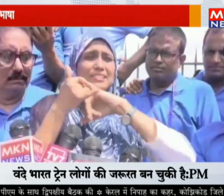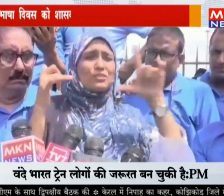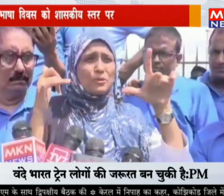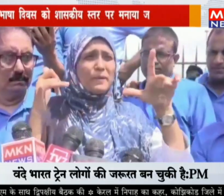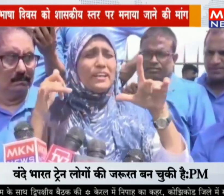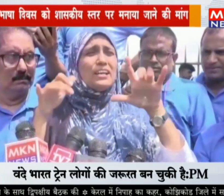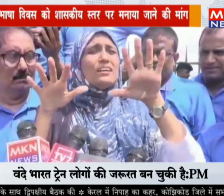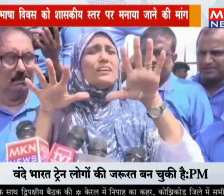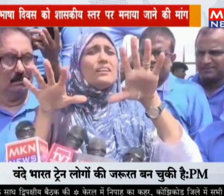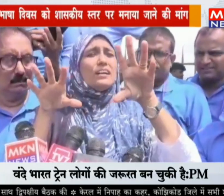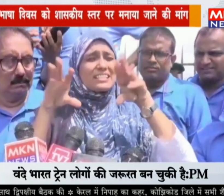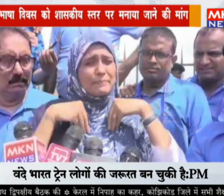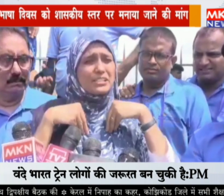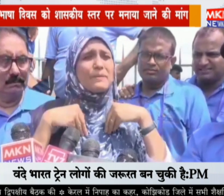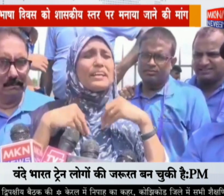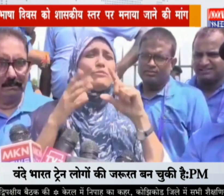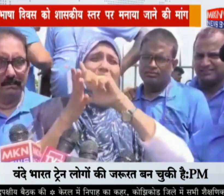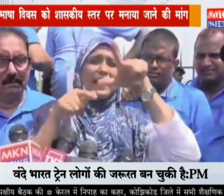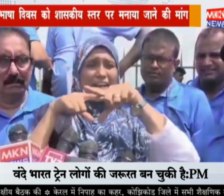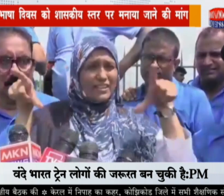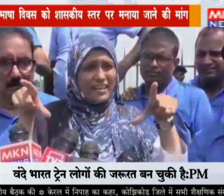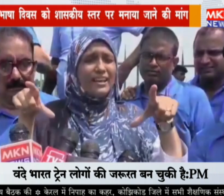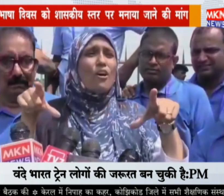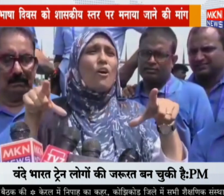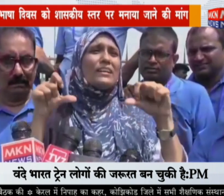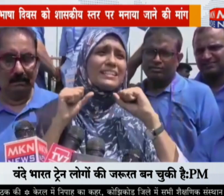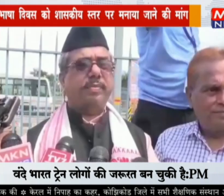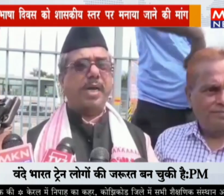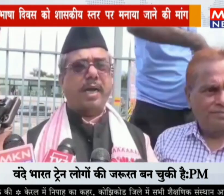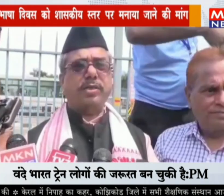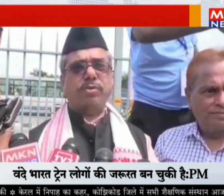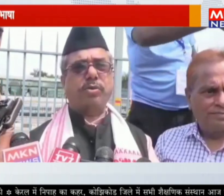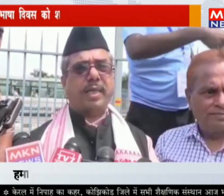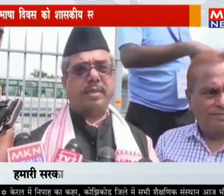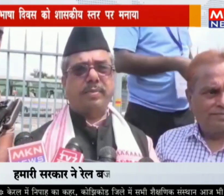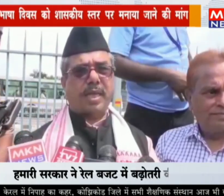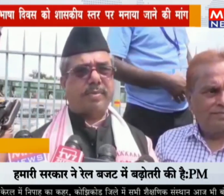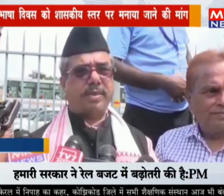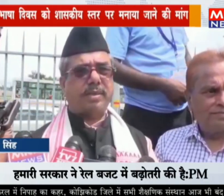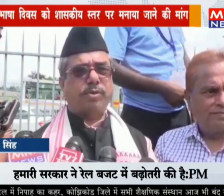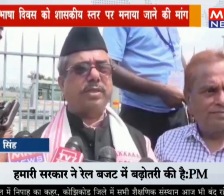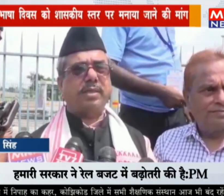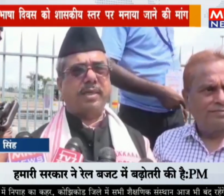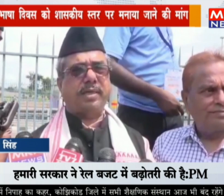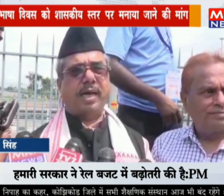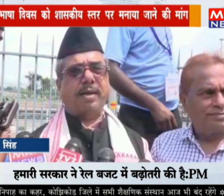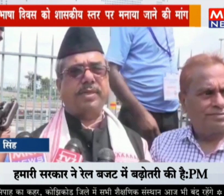ISL को भी एक्सेप्टेंस मिले कि वो एक लैंग्वेज है। और इसी के लिए दिव्यांगजनों, जो आदरणीय प्रधानमंत्री मोदी जी ने एक नया नाम